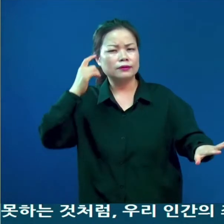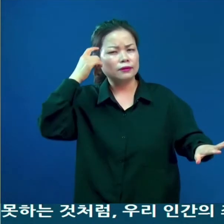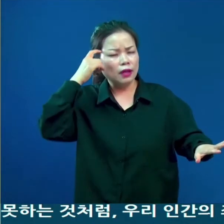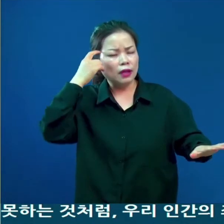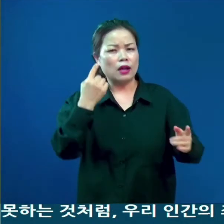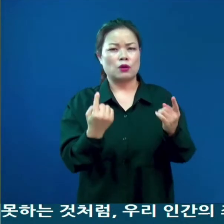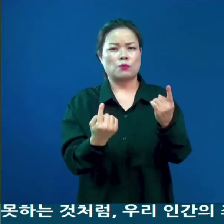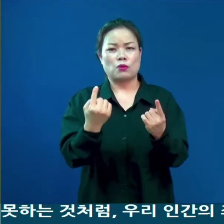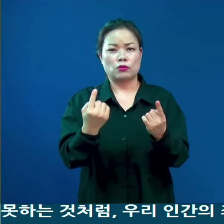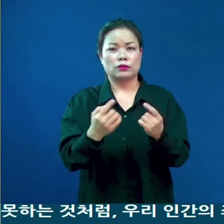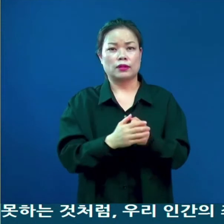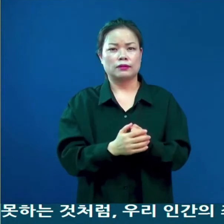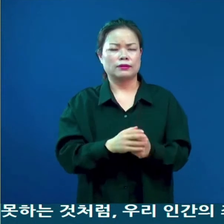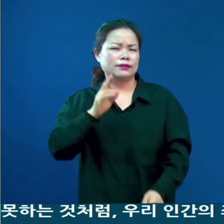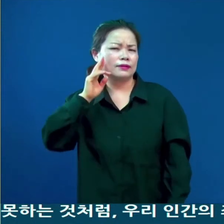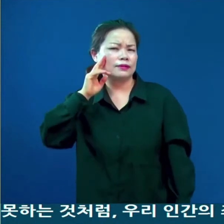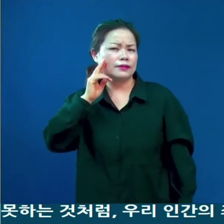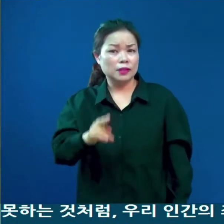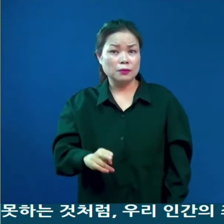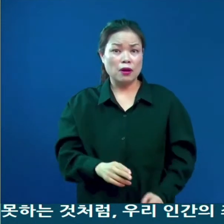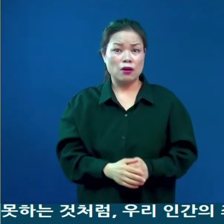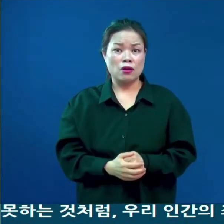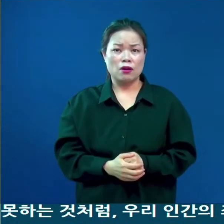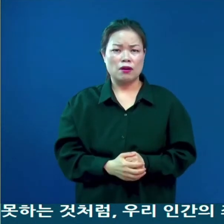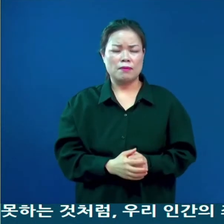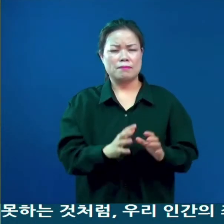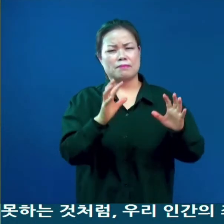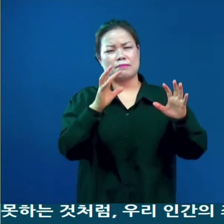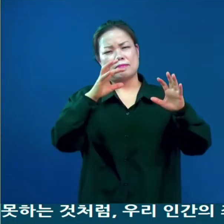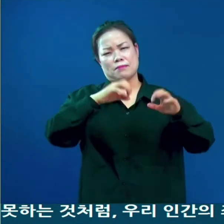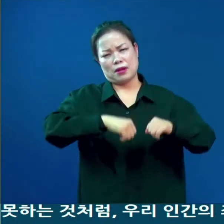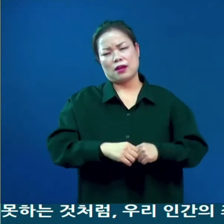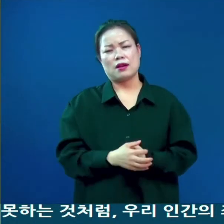것보다 더 치명적으로 망가뜨렸습니다.